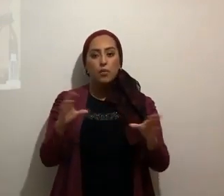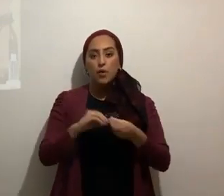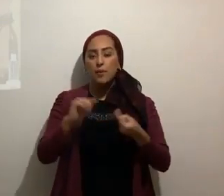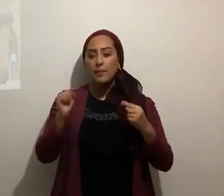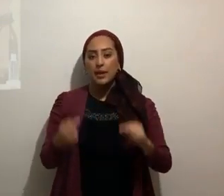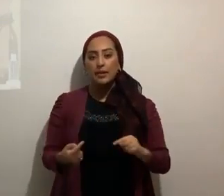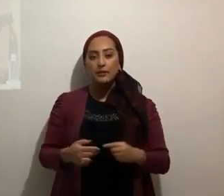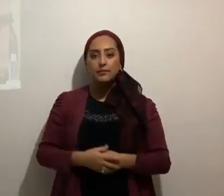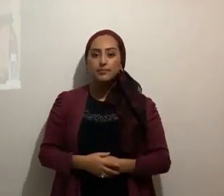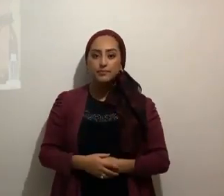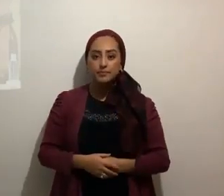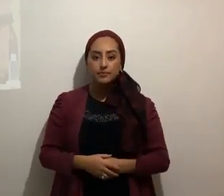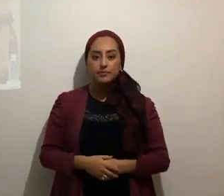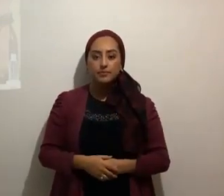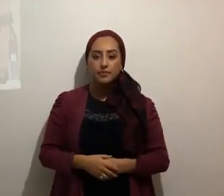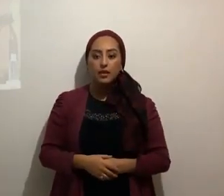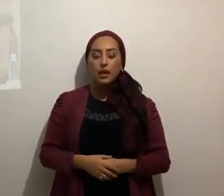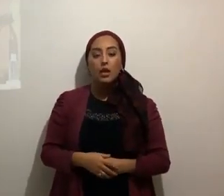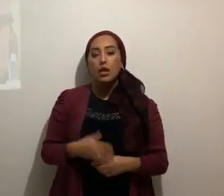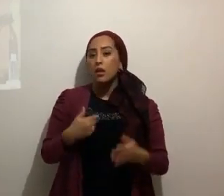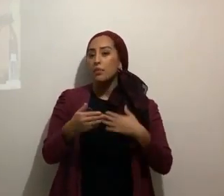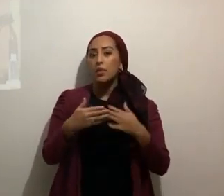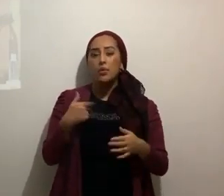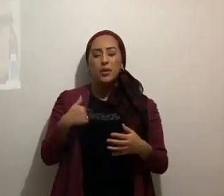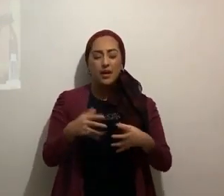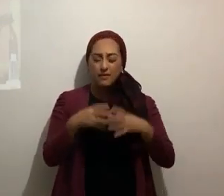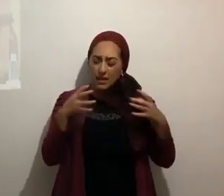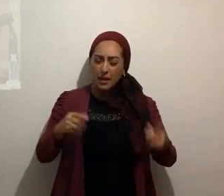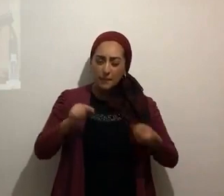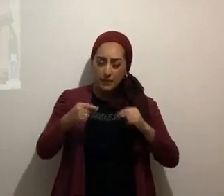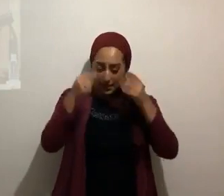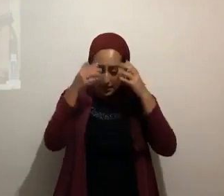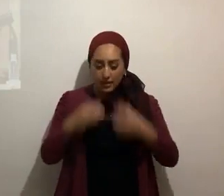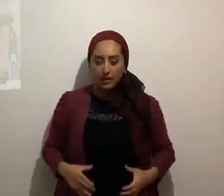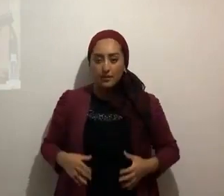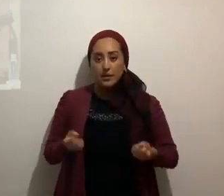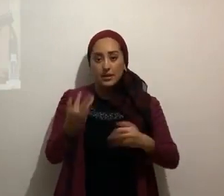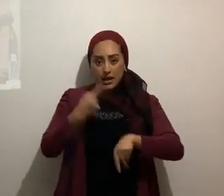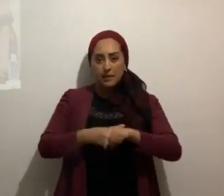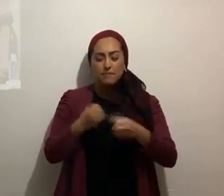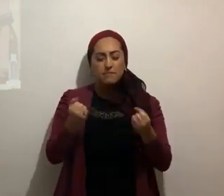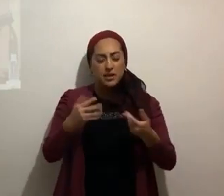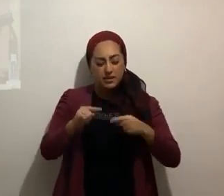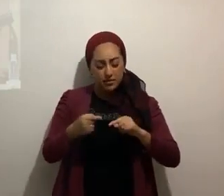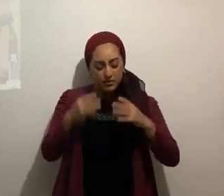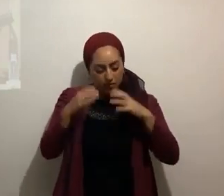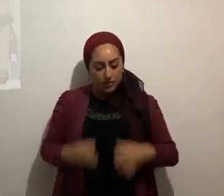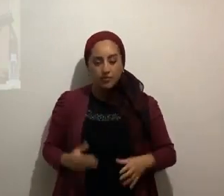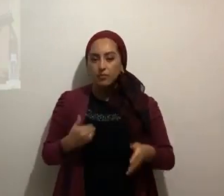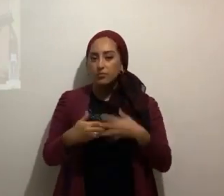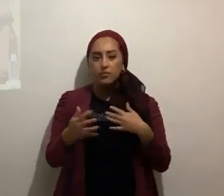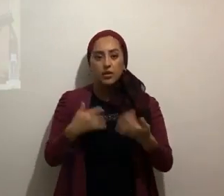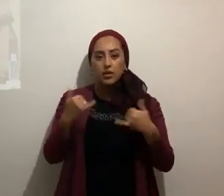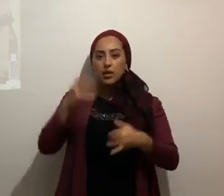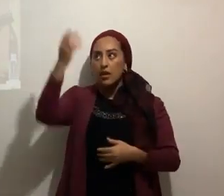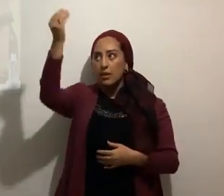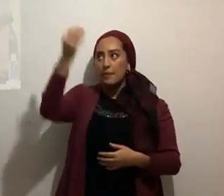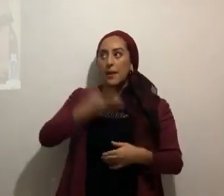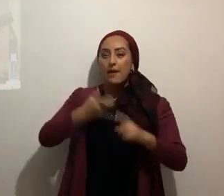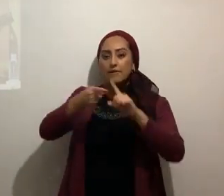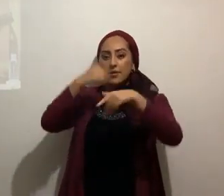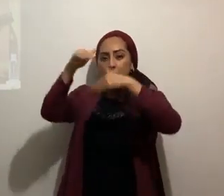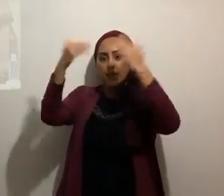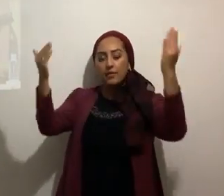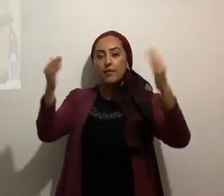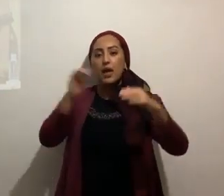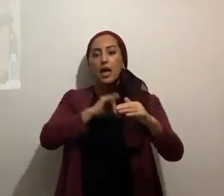quejamos. Entonces, aunque tengamos mucho dolor físico muchas veces, seguimos recibiendo del cielo. Yo